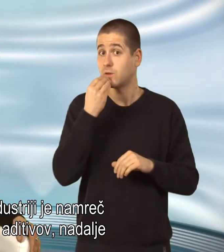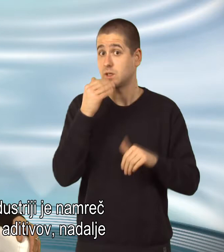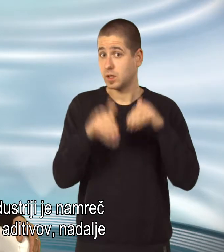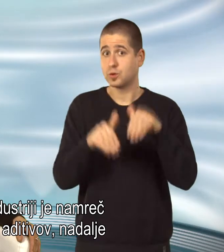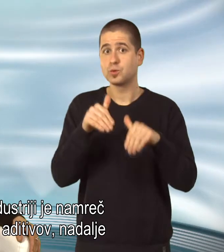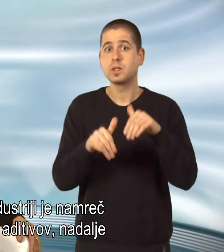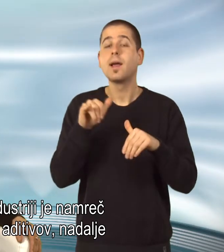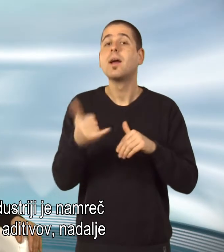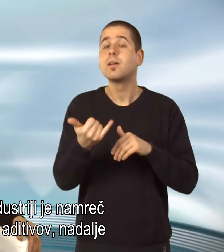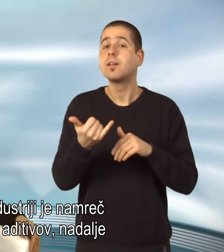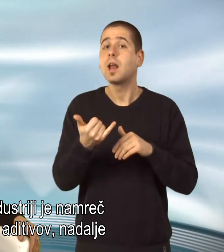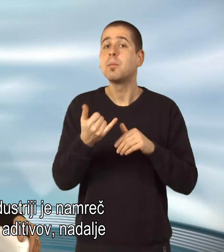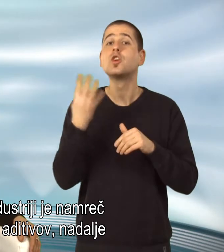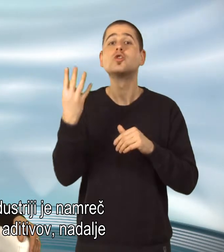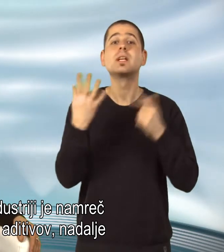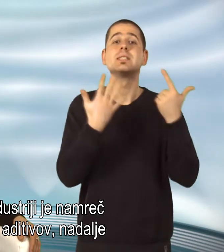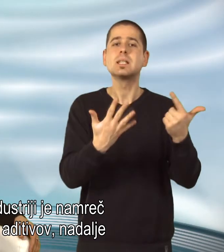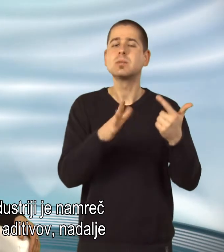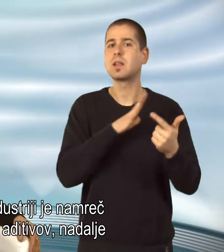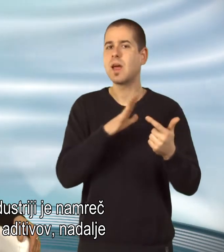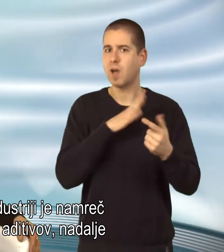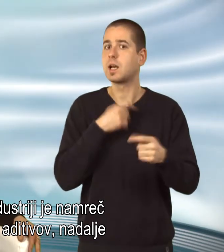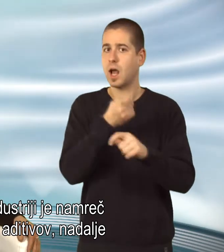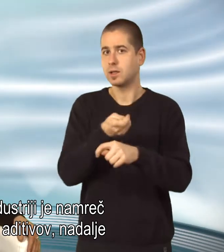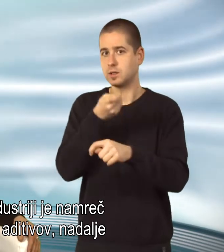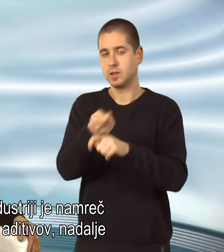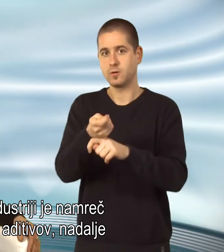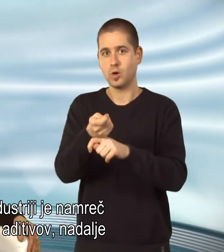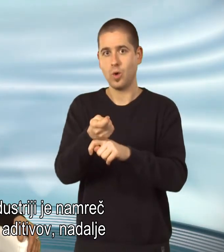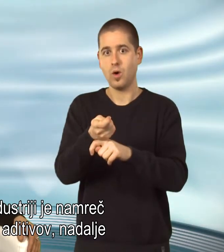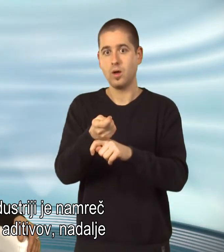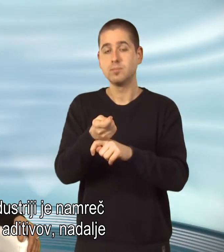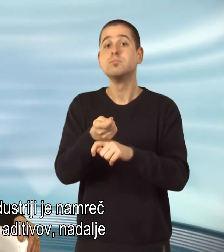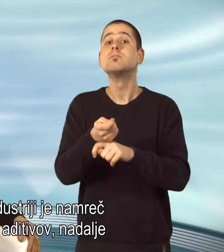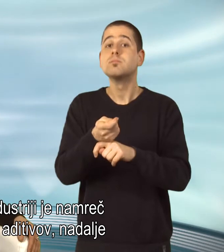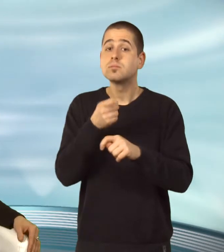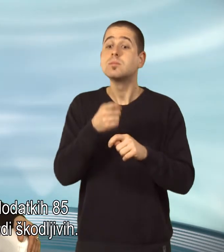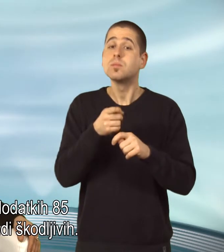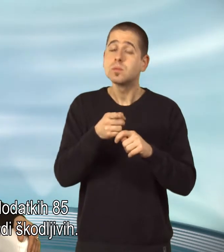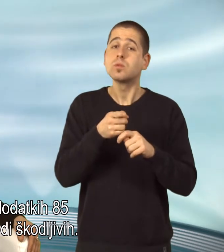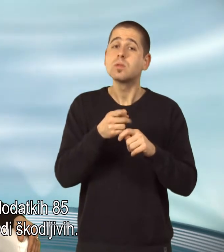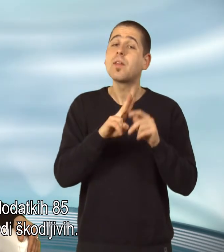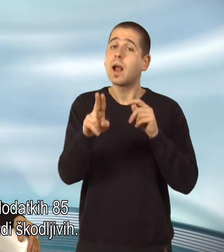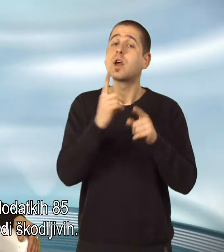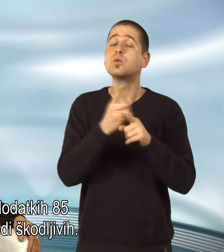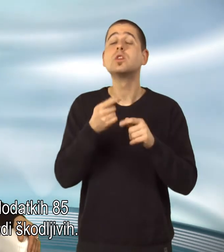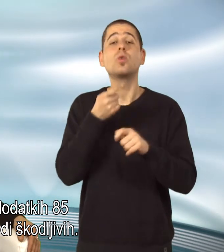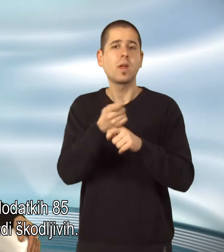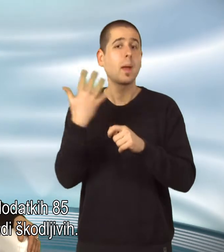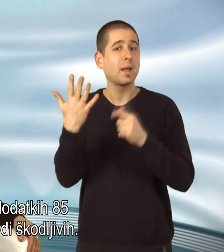V živilski industriji je namreč 74 nevarnih aditivov. Nadalje jih je tudi